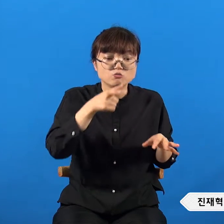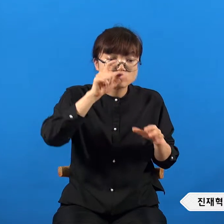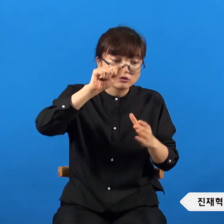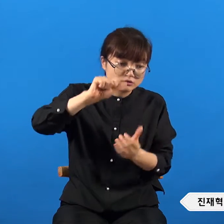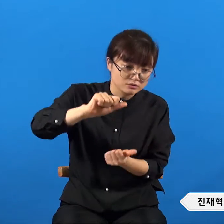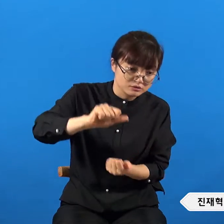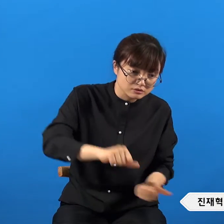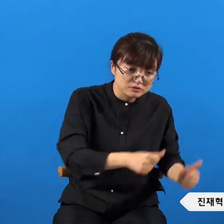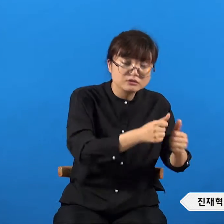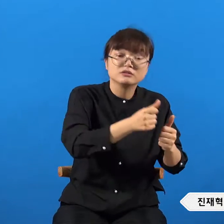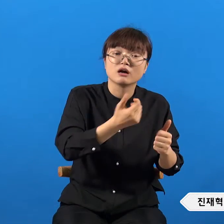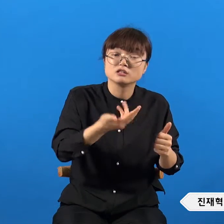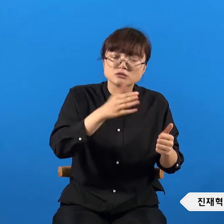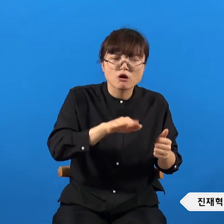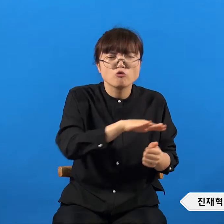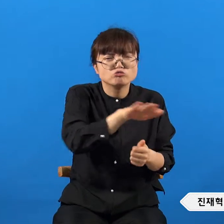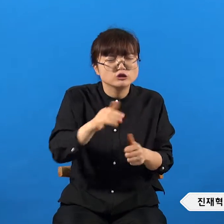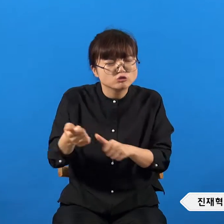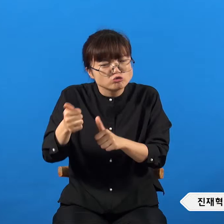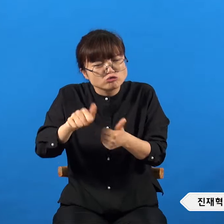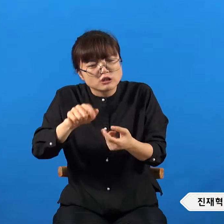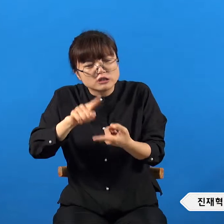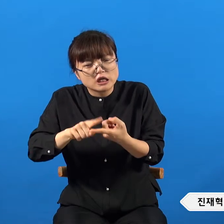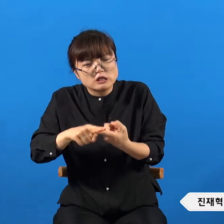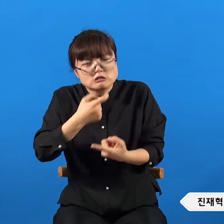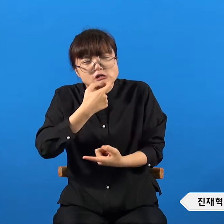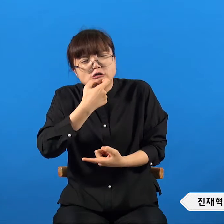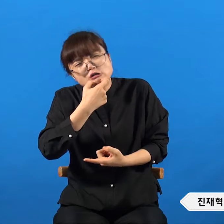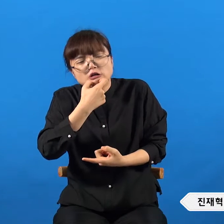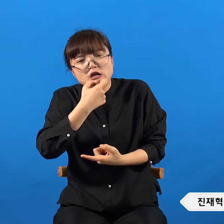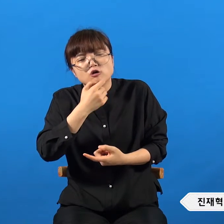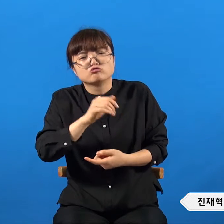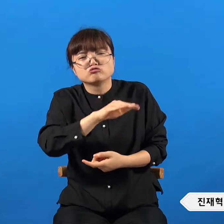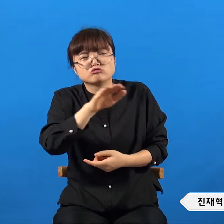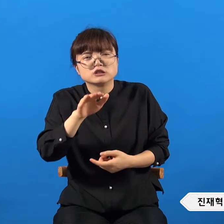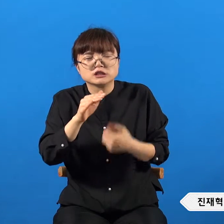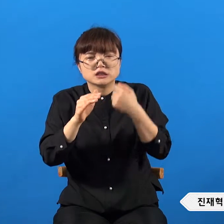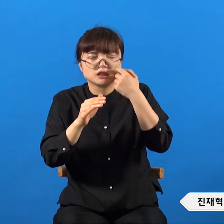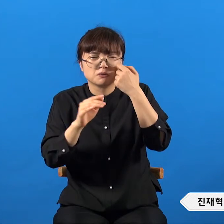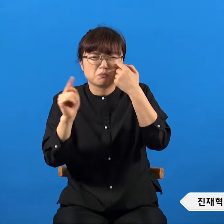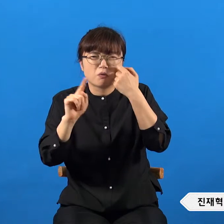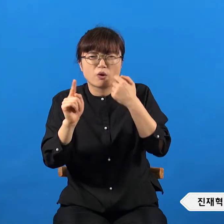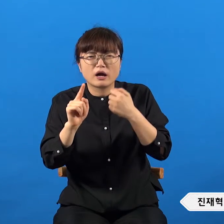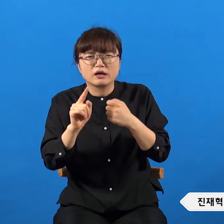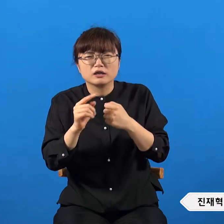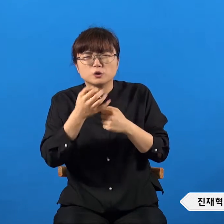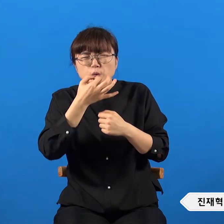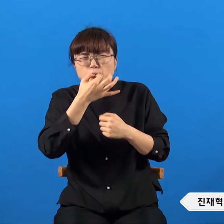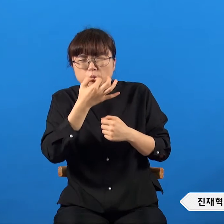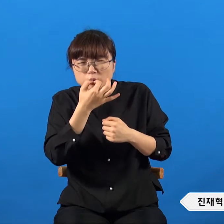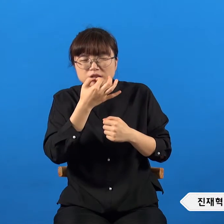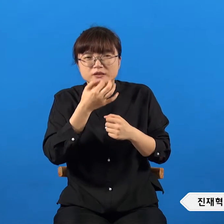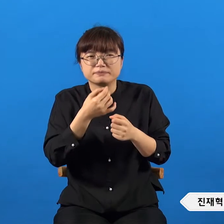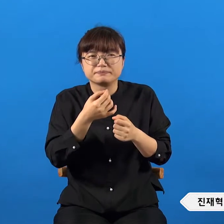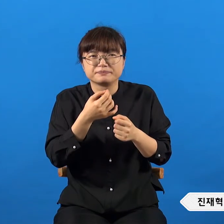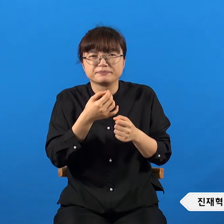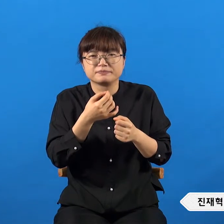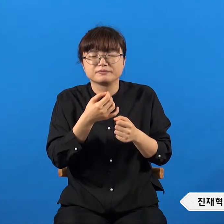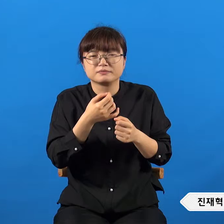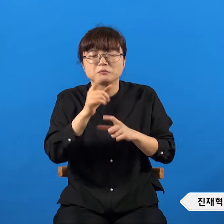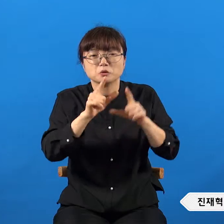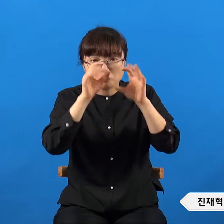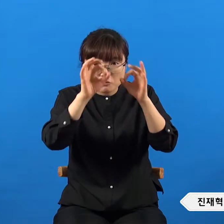얼마나 우리가 죽는다는 것이 힘든가. 죽지 않으려고 하는 발버둥 치고 있는 우리 자신들을 향해서